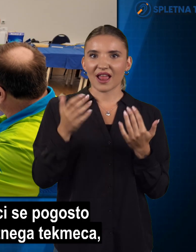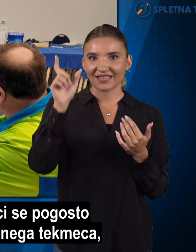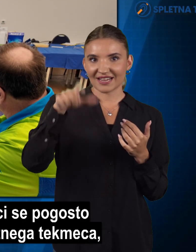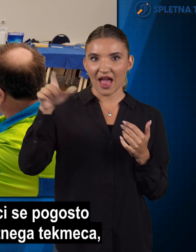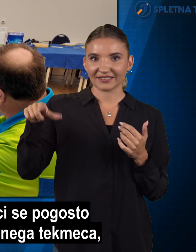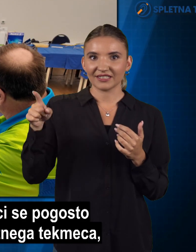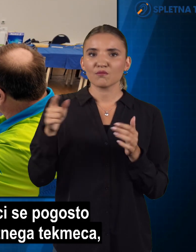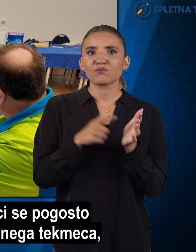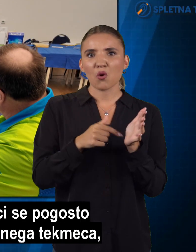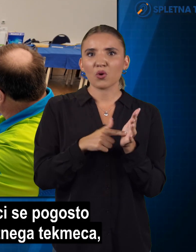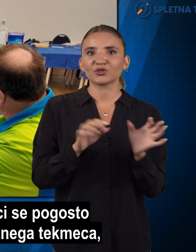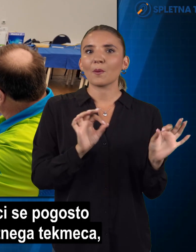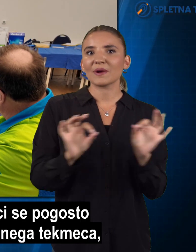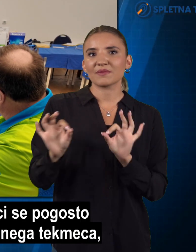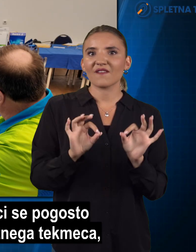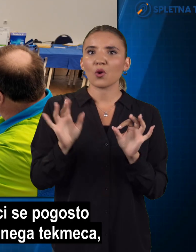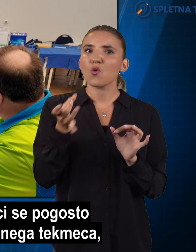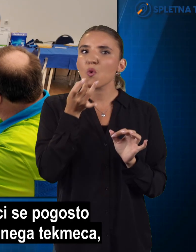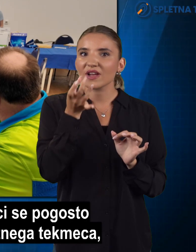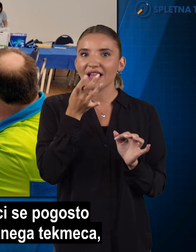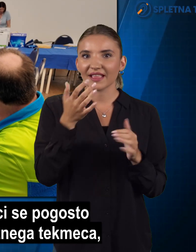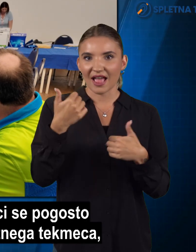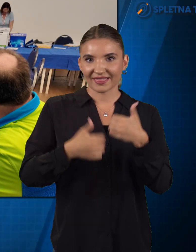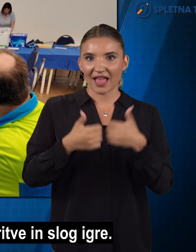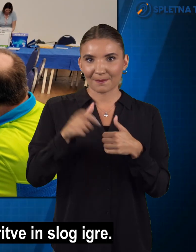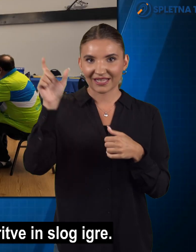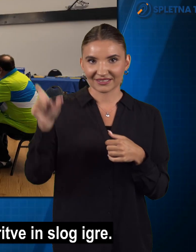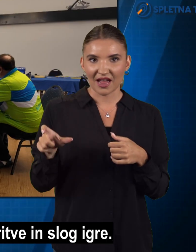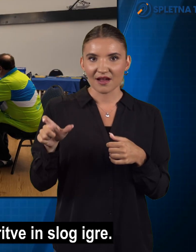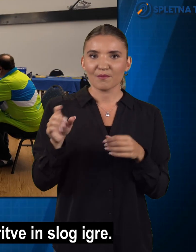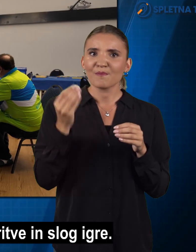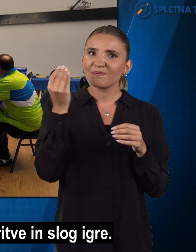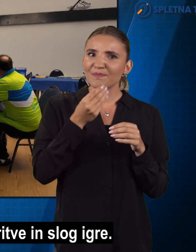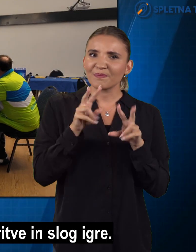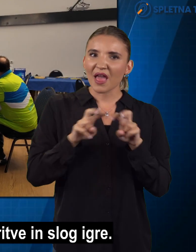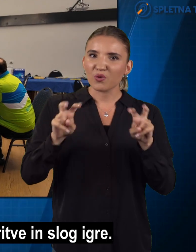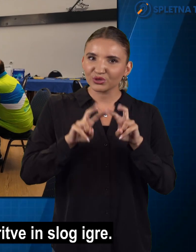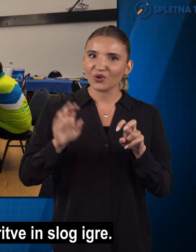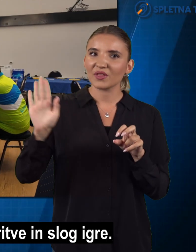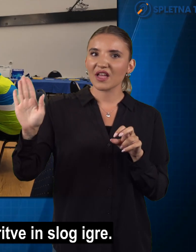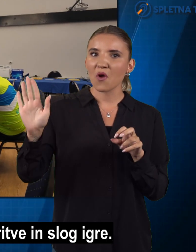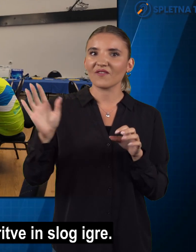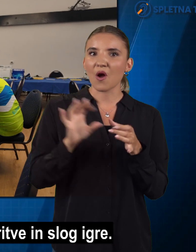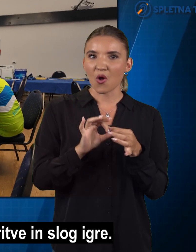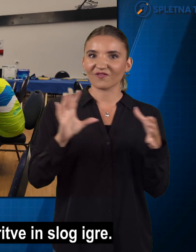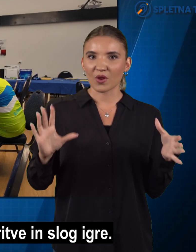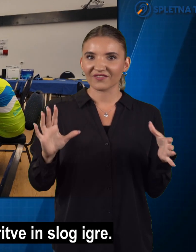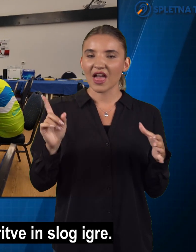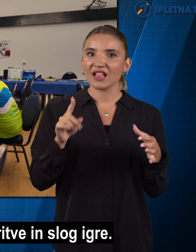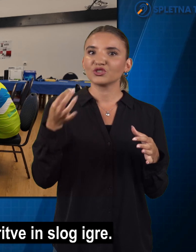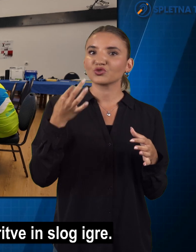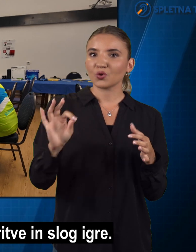Profesionalni igralci se pogosto pripravijo na konkretnega tekmeca, preučijo njegove otvoritve in slog